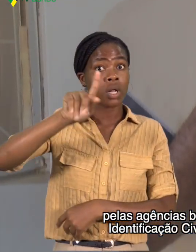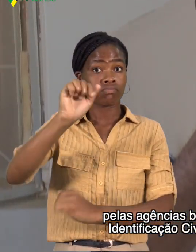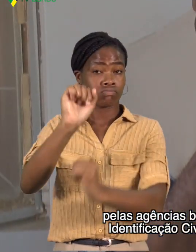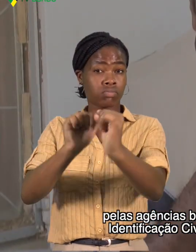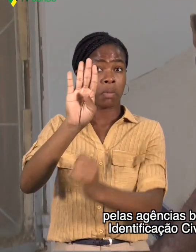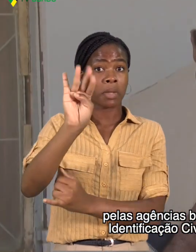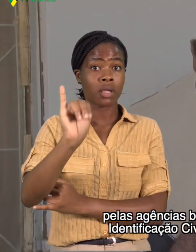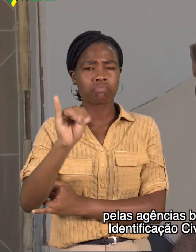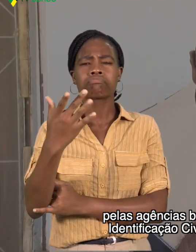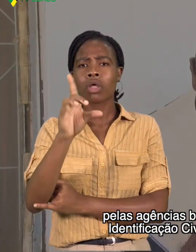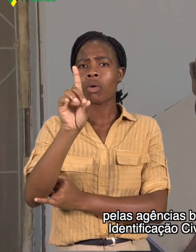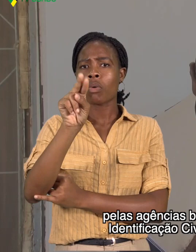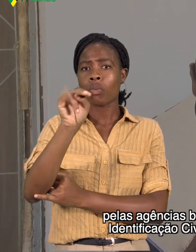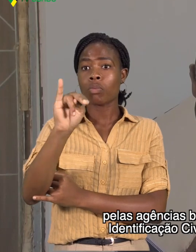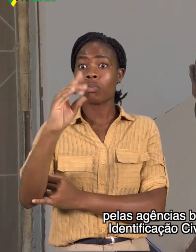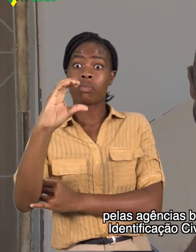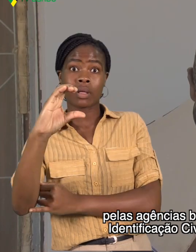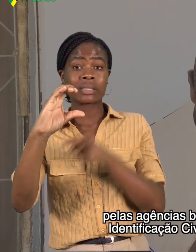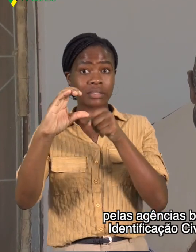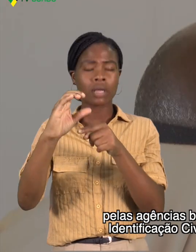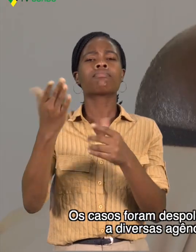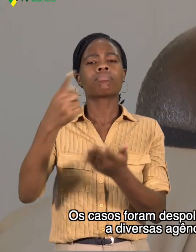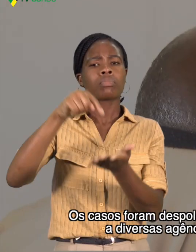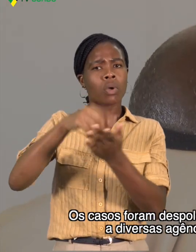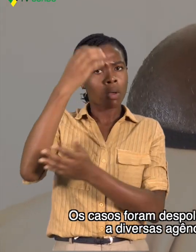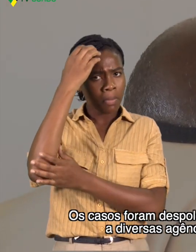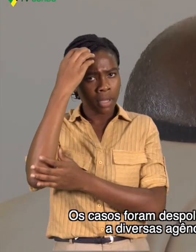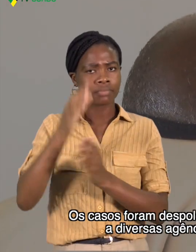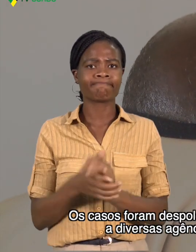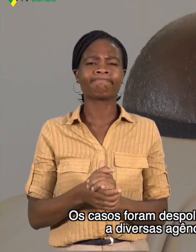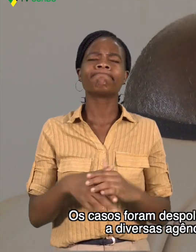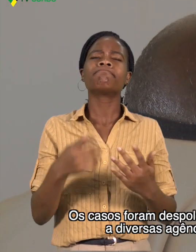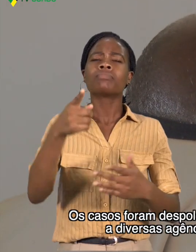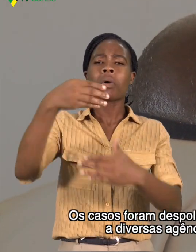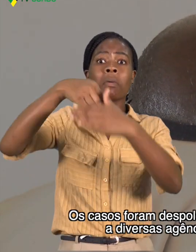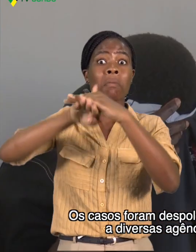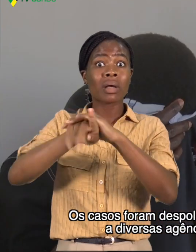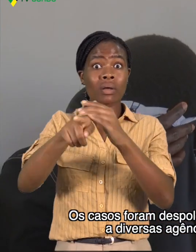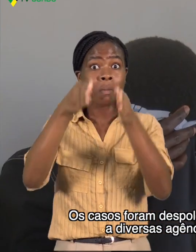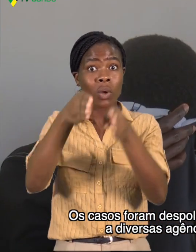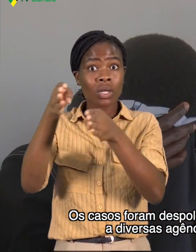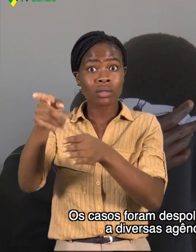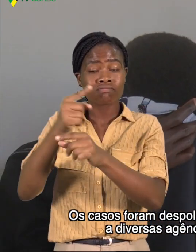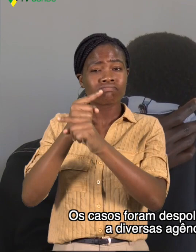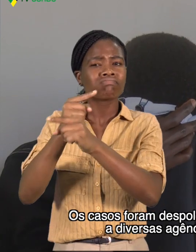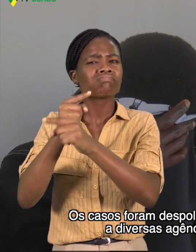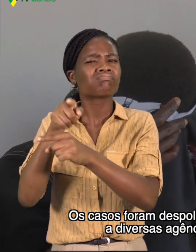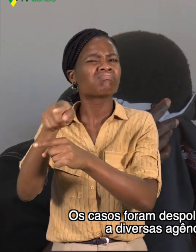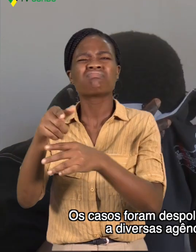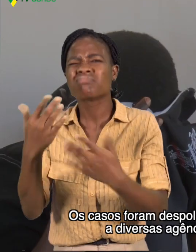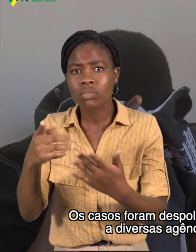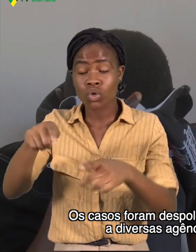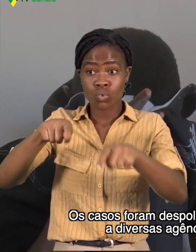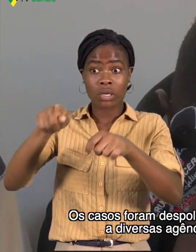Direção Nacional de Identificação Civil da cidade de Maputo. Os casos foram despoletados quando dez cidadãos se